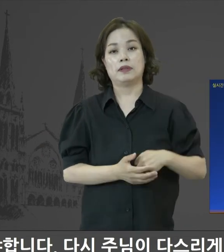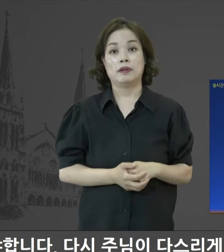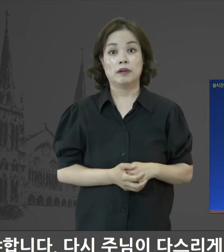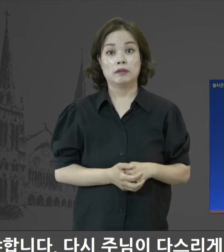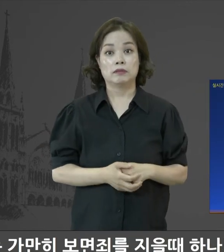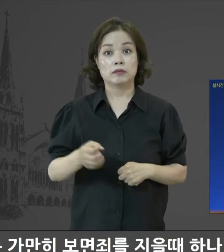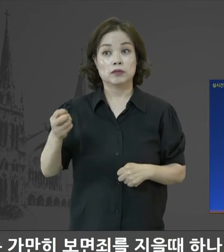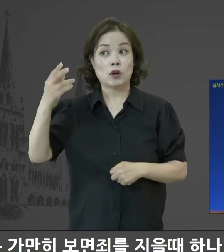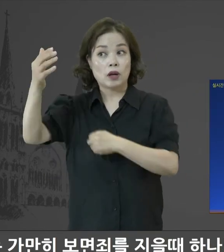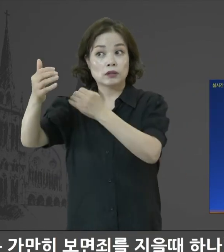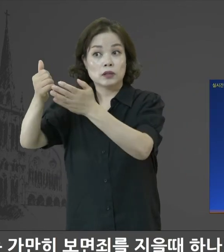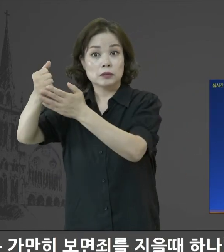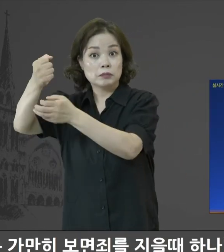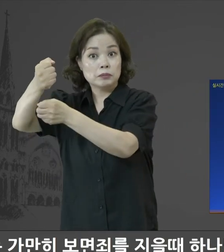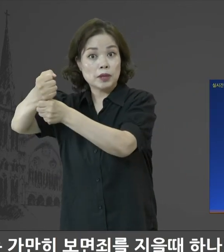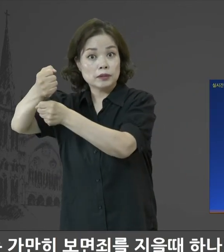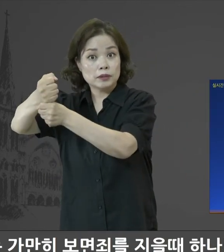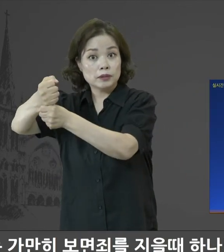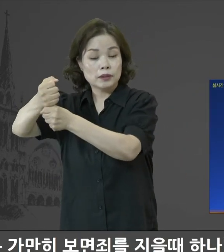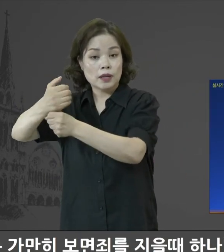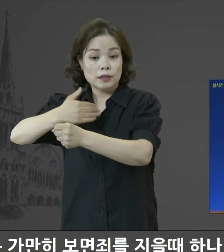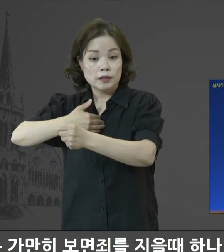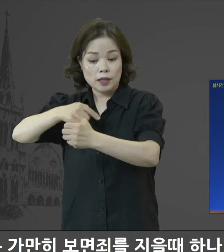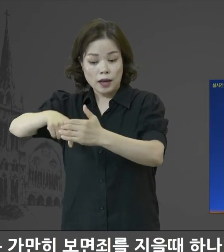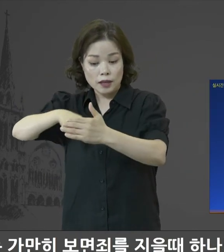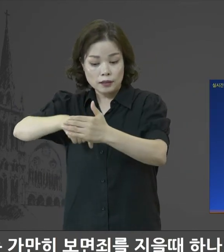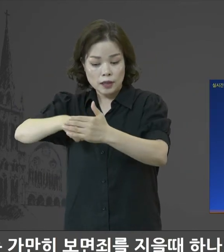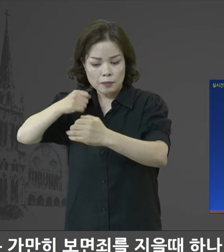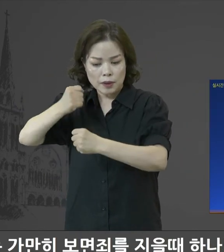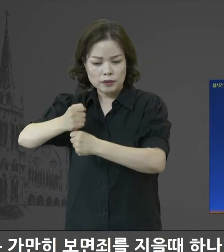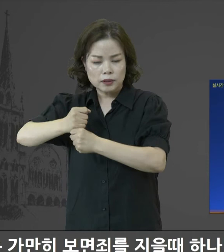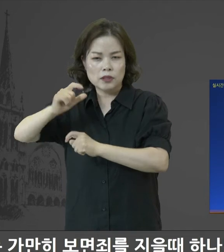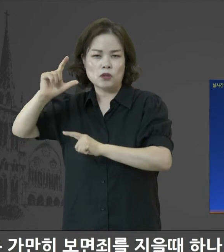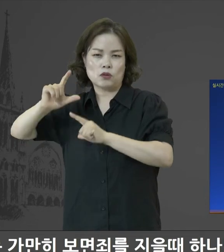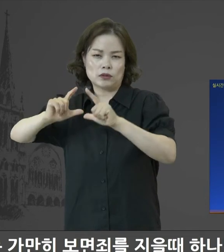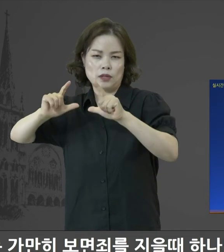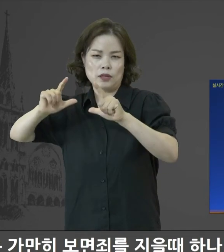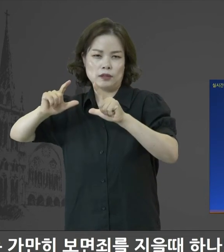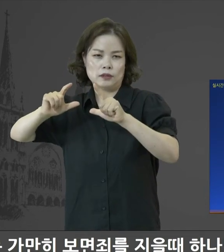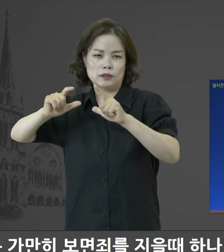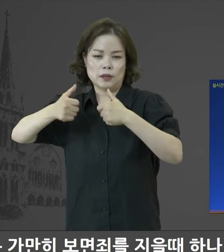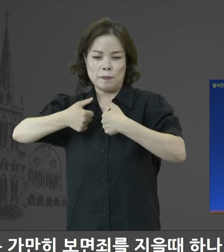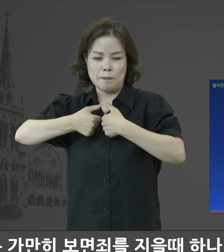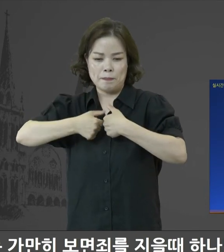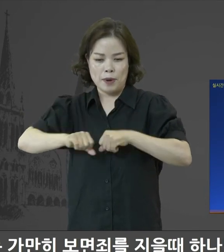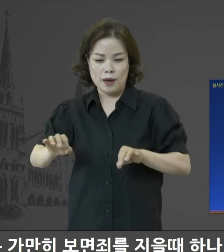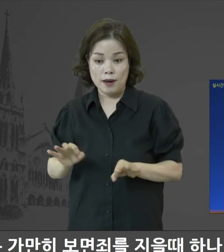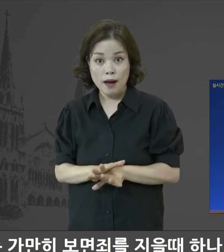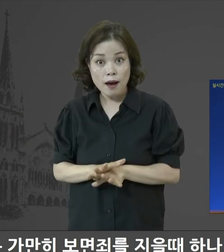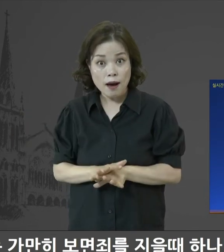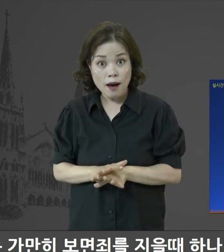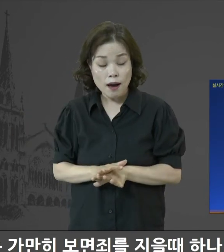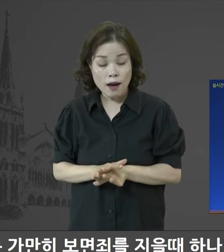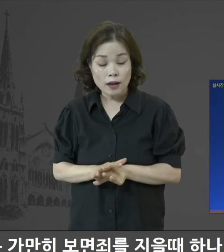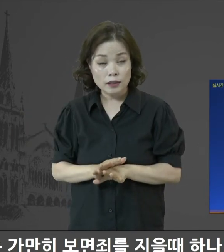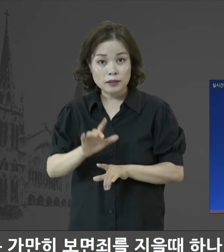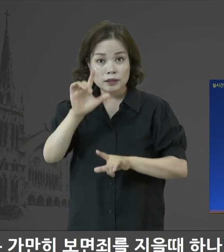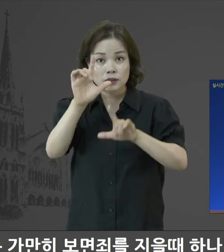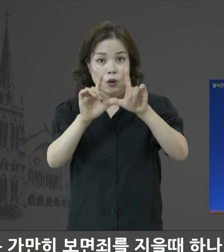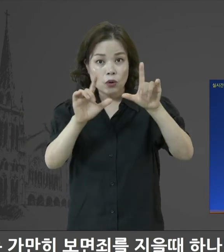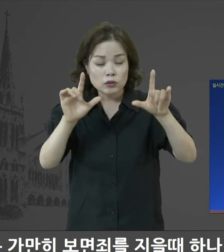그리고 하나님이 만든, 내 안에 만들어 놓은 그 형상을 파괴시키고 그